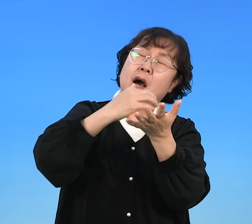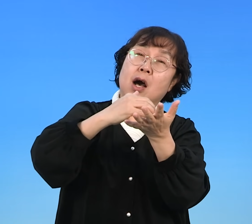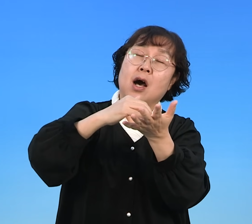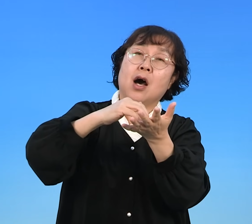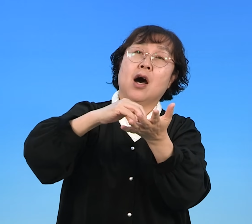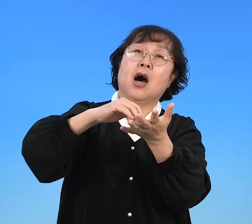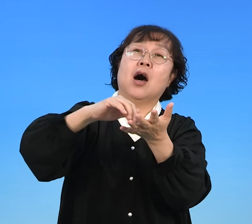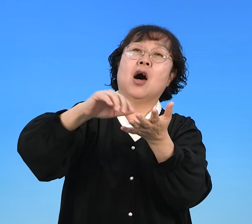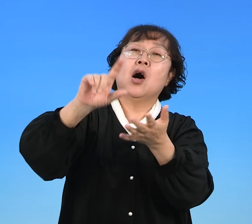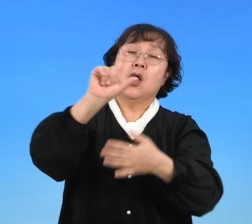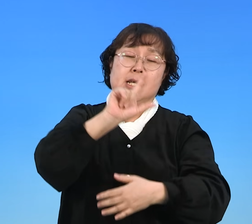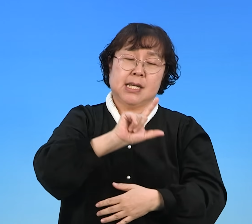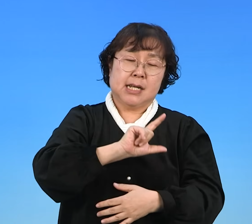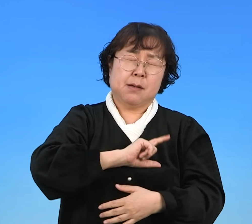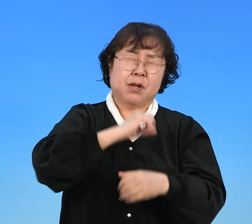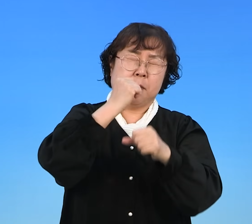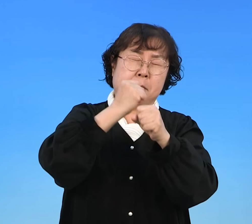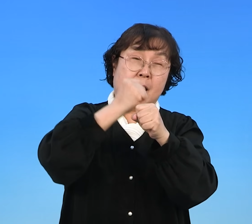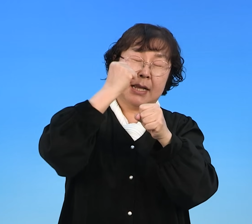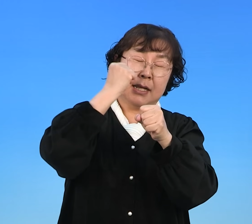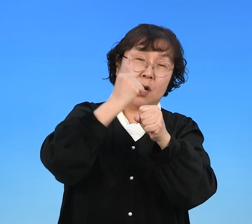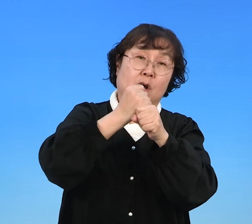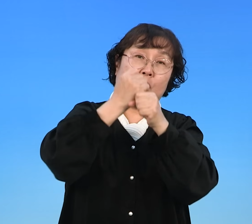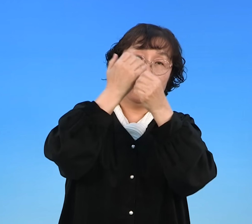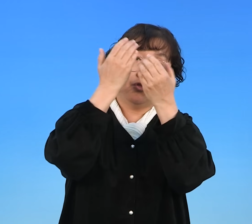이름을 붙이셨도다.